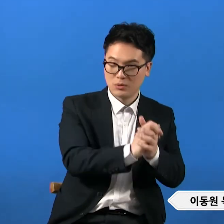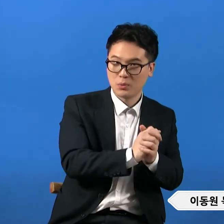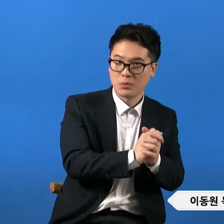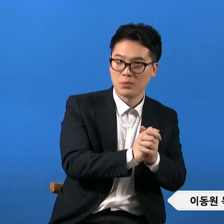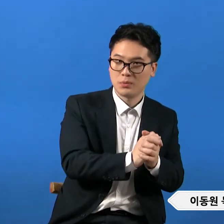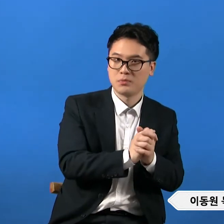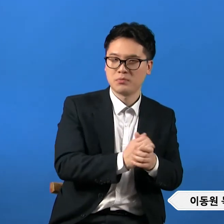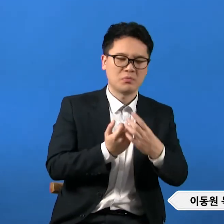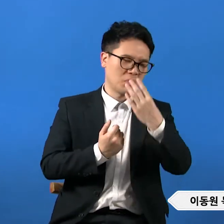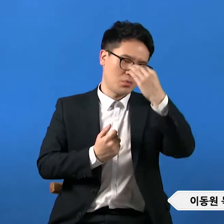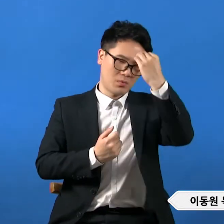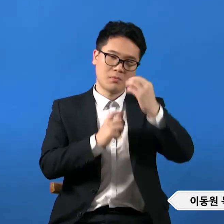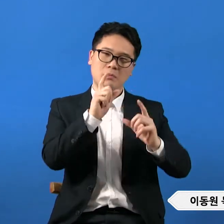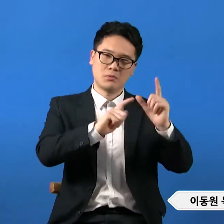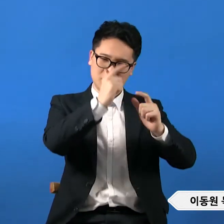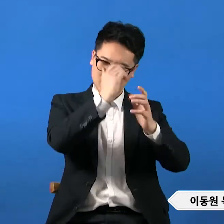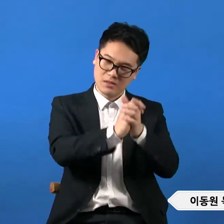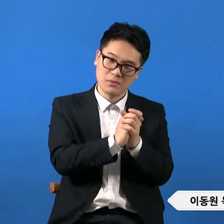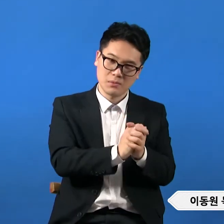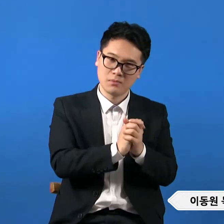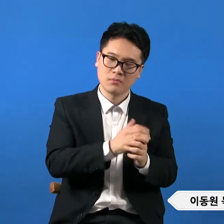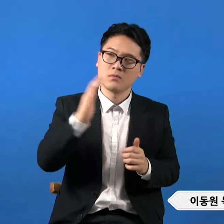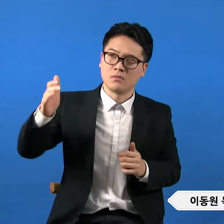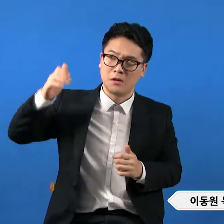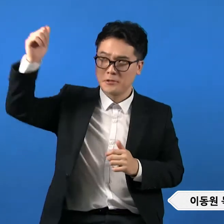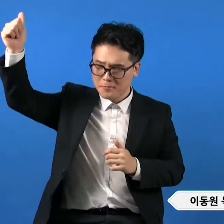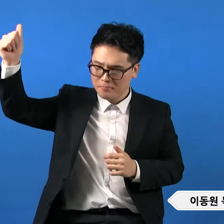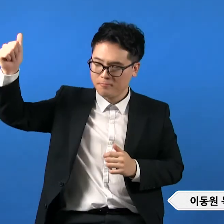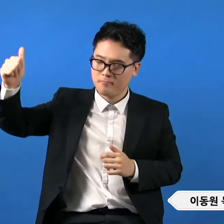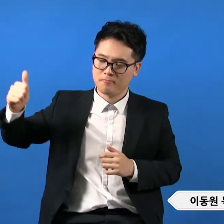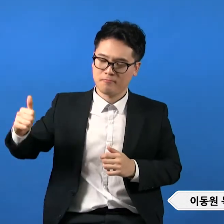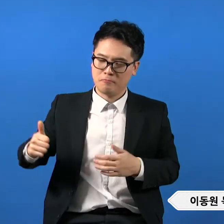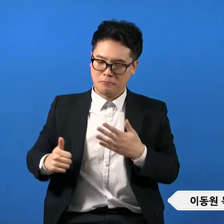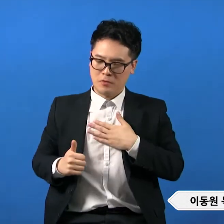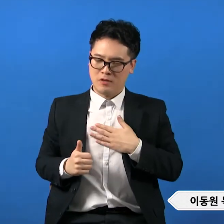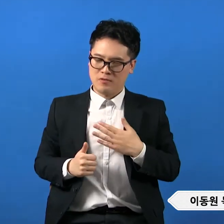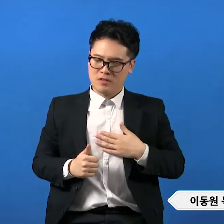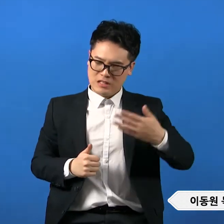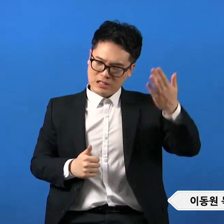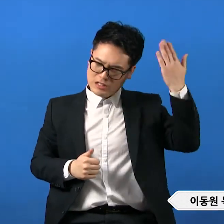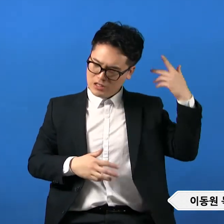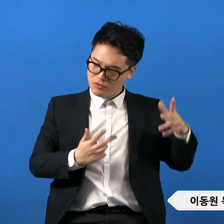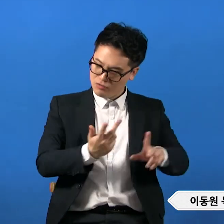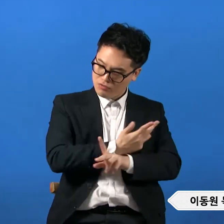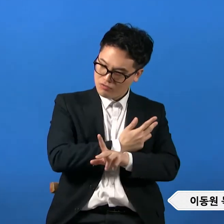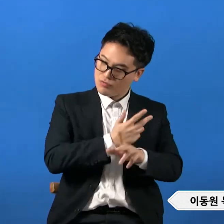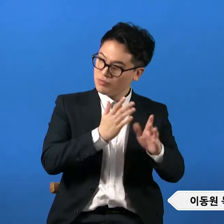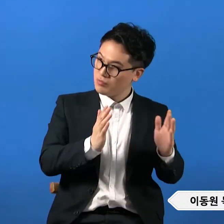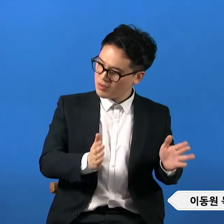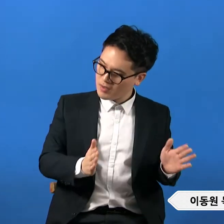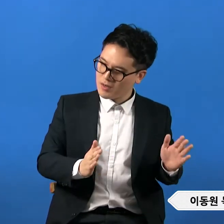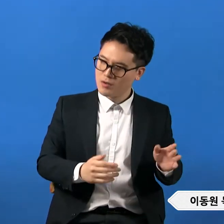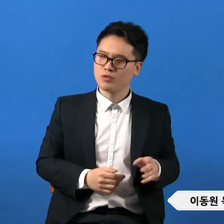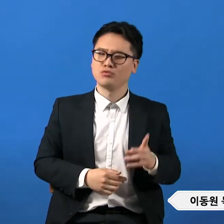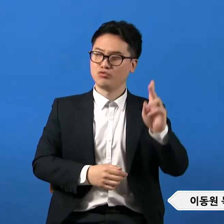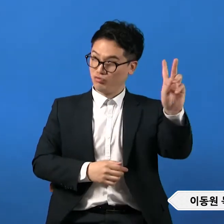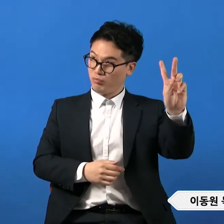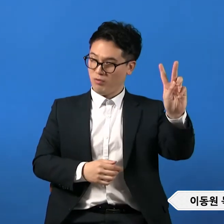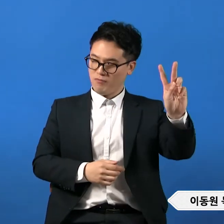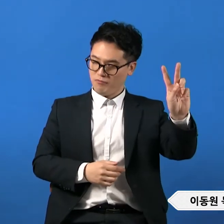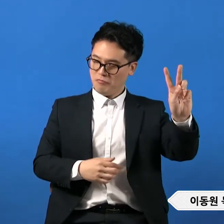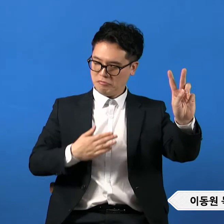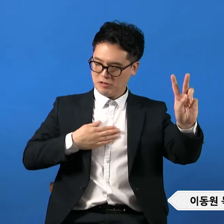PR의 기도로 시작해요. 하나님 앞에 자기 PR하는 거예요. 하나님, 저는 지나간 주간에도 한 번이 아니라 두 번씩 금식 기도를